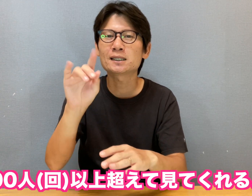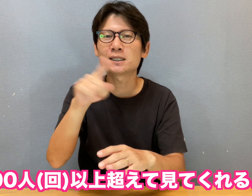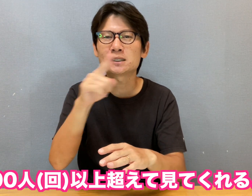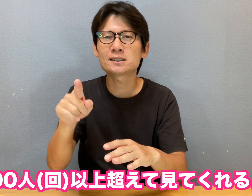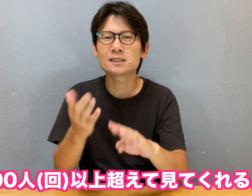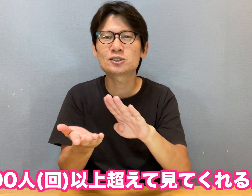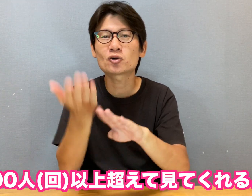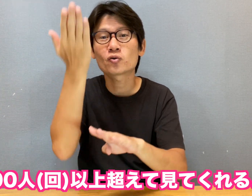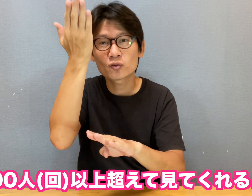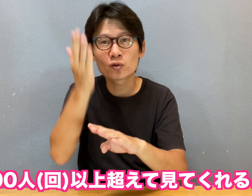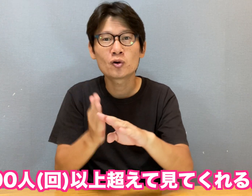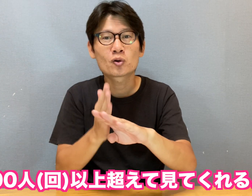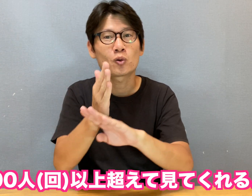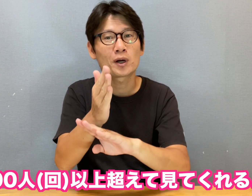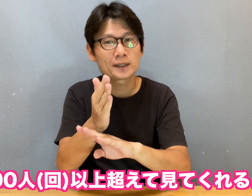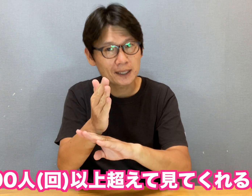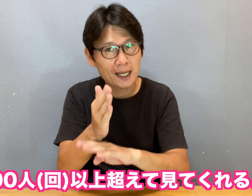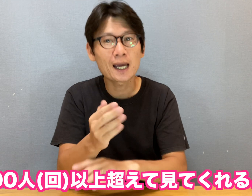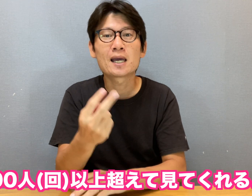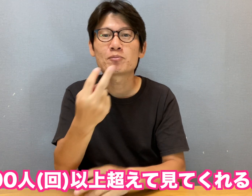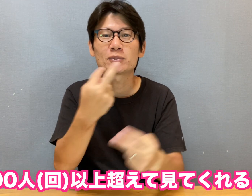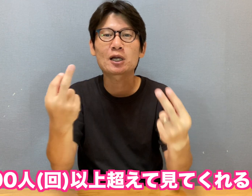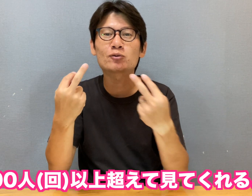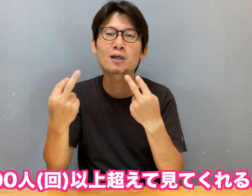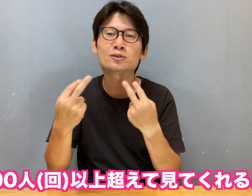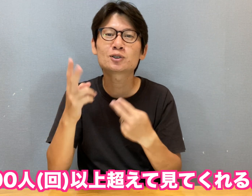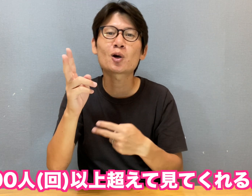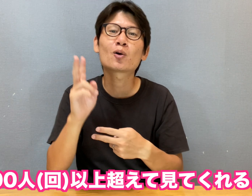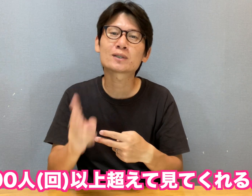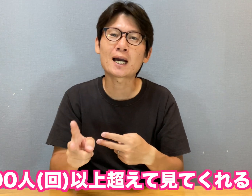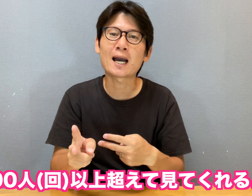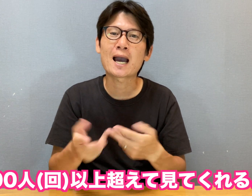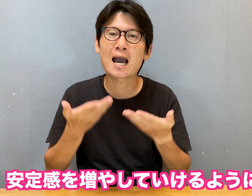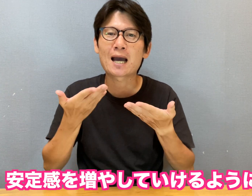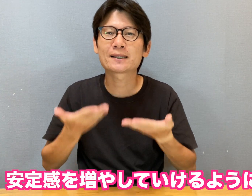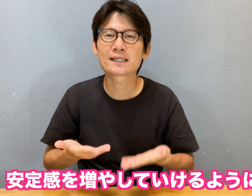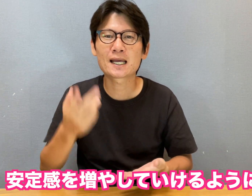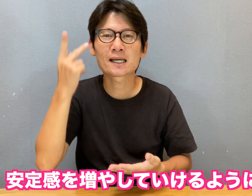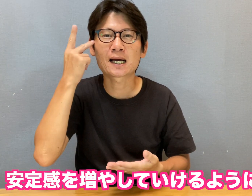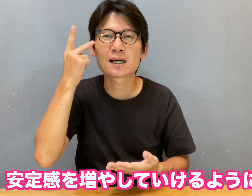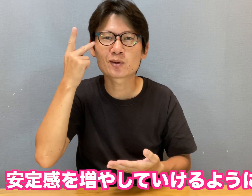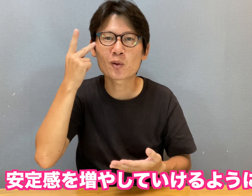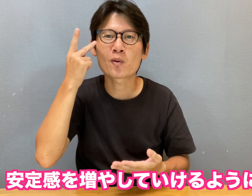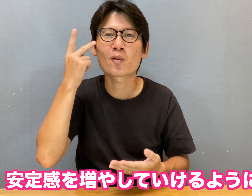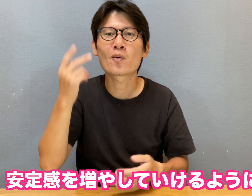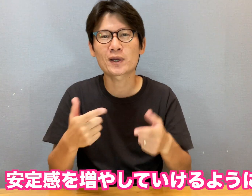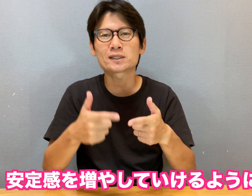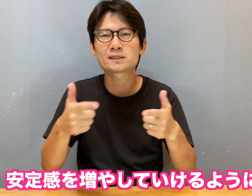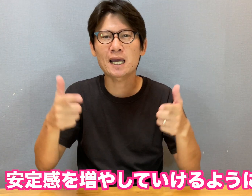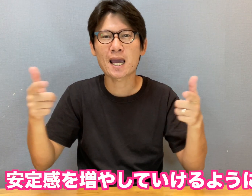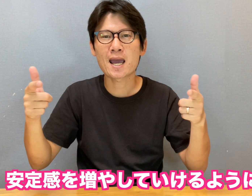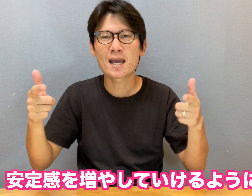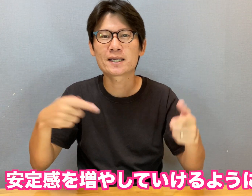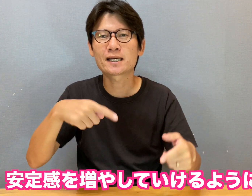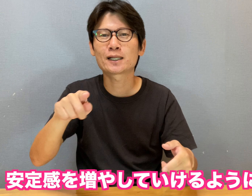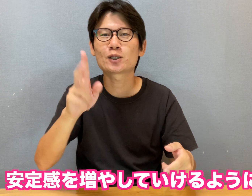1000人以上を超えて見てくれるような安定感を増やしていける